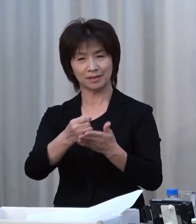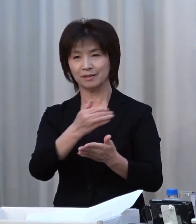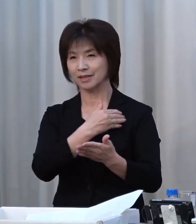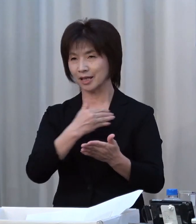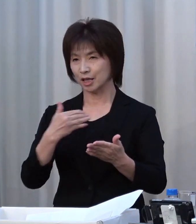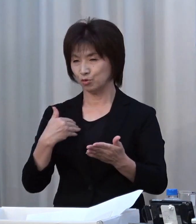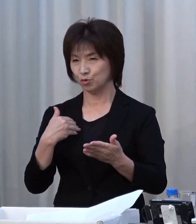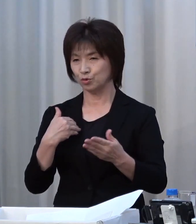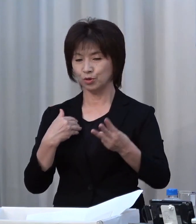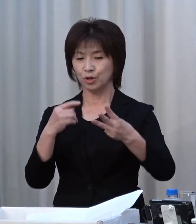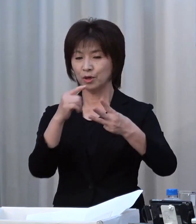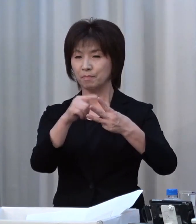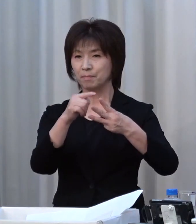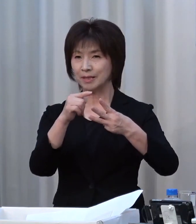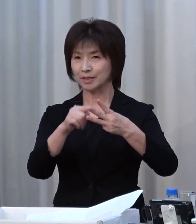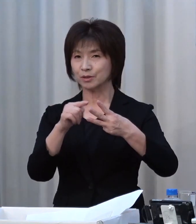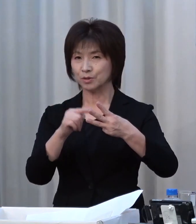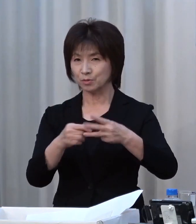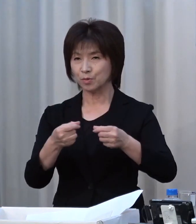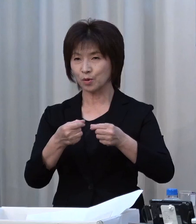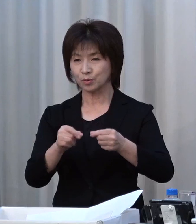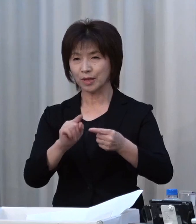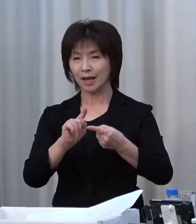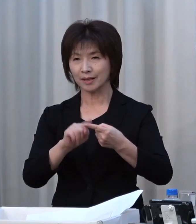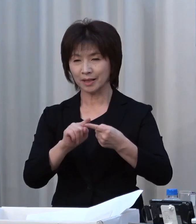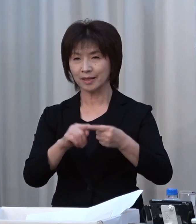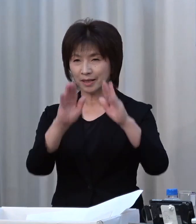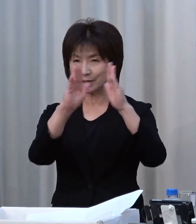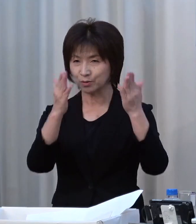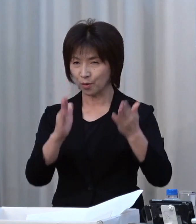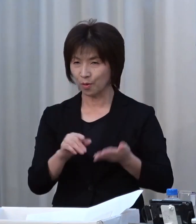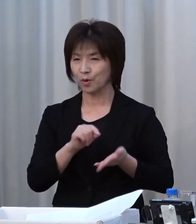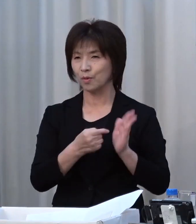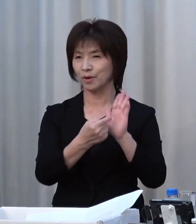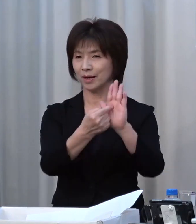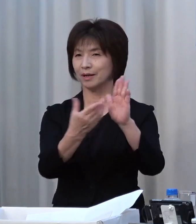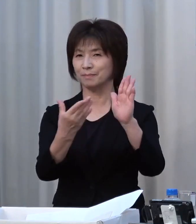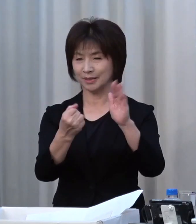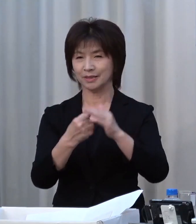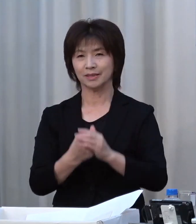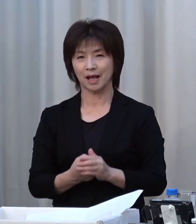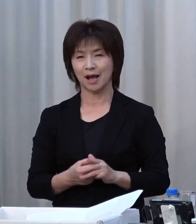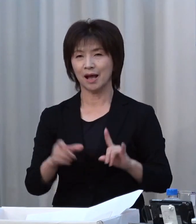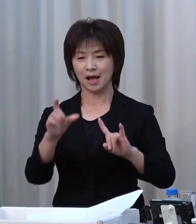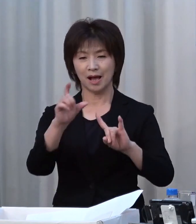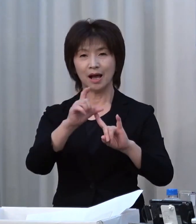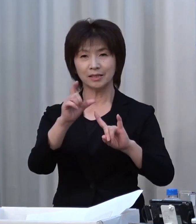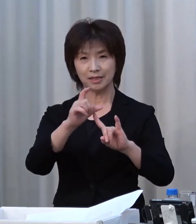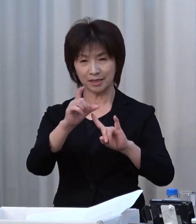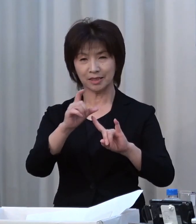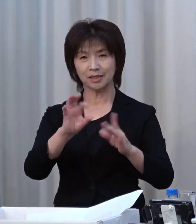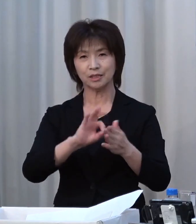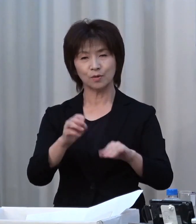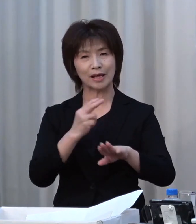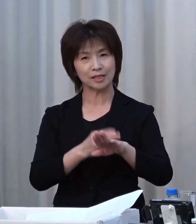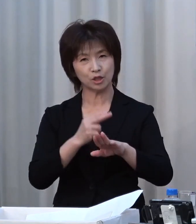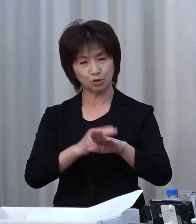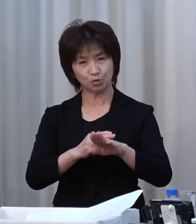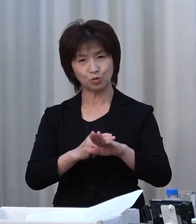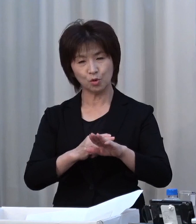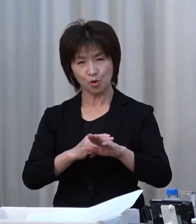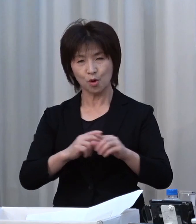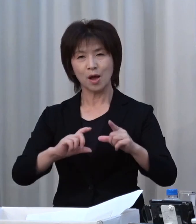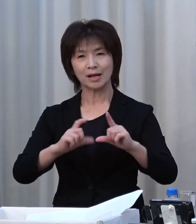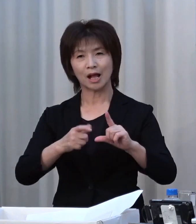す3つの具体像を掲げております。ICT は技術革新に特に大き